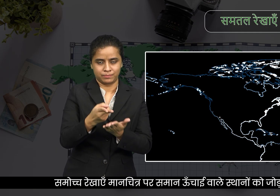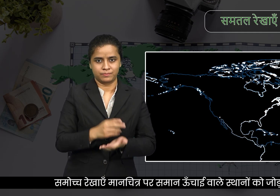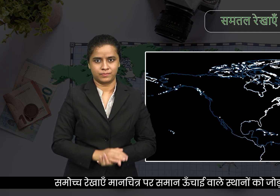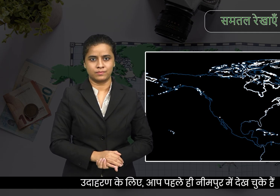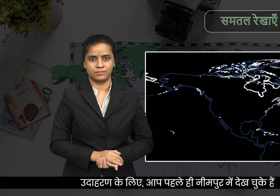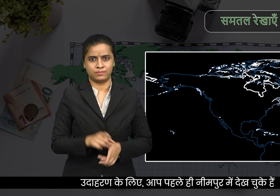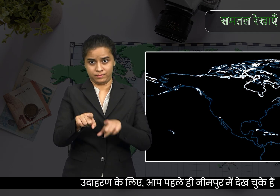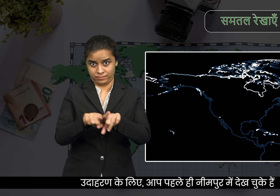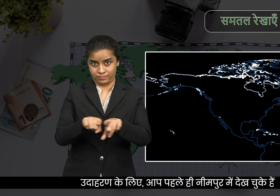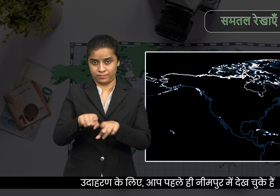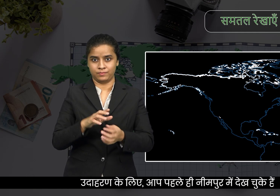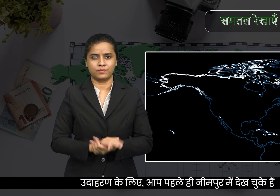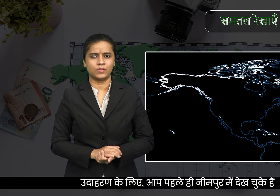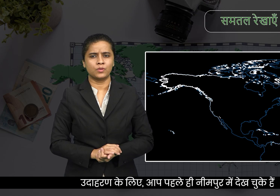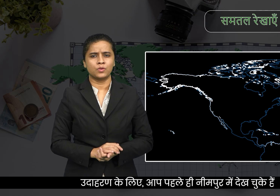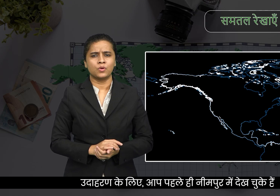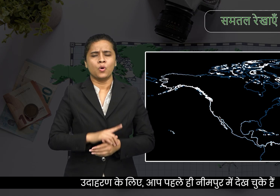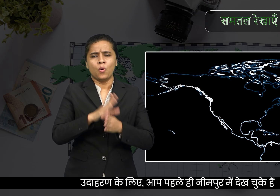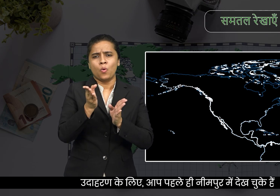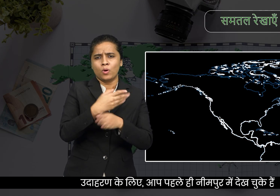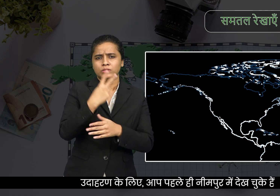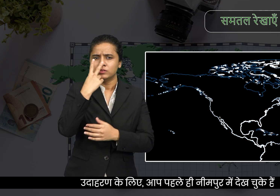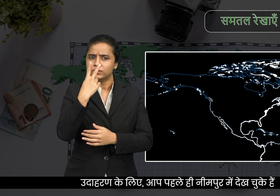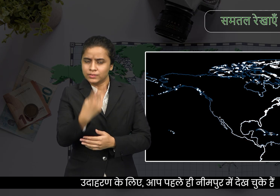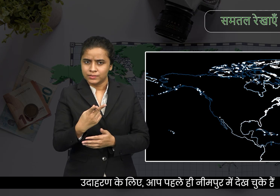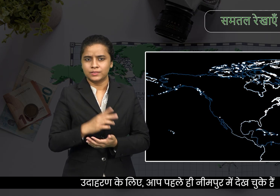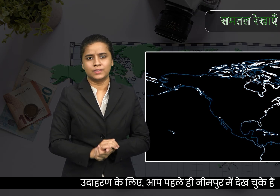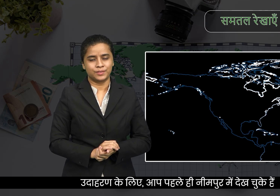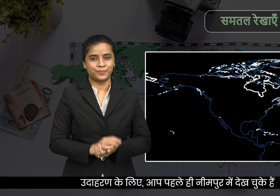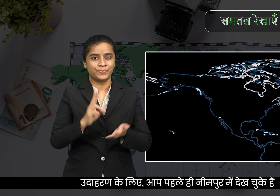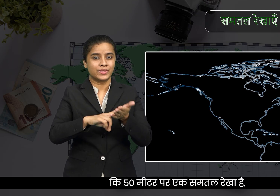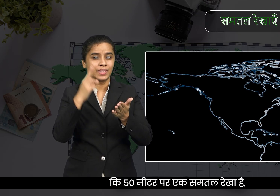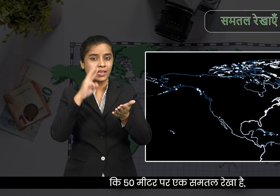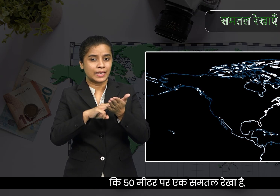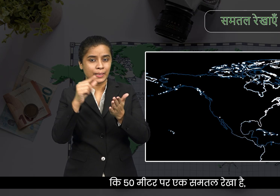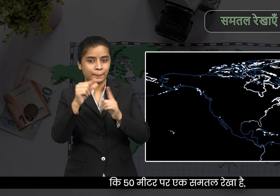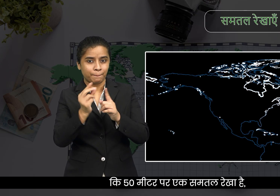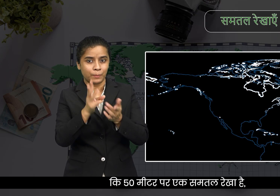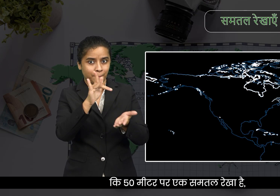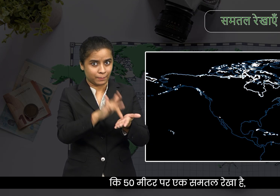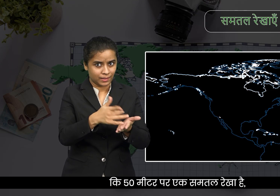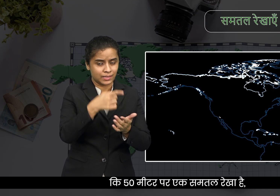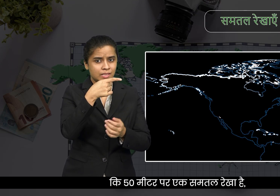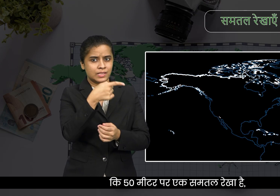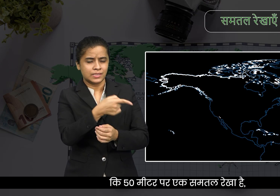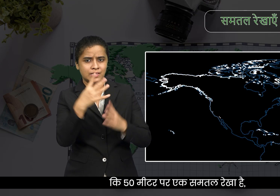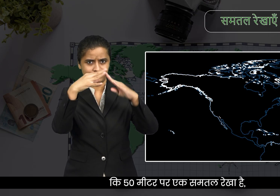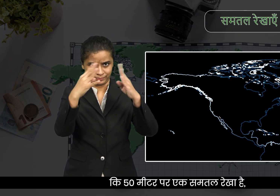जोड़ती हैं। उदाहरण के लिए, आप पहले ही नीमपुर में देख चुके हैं कि 50 मीटर पर एक समतल रेखा